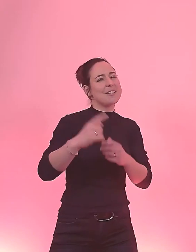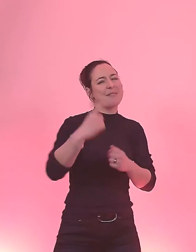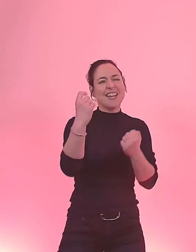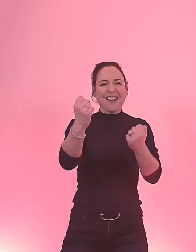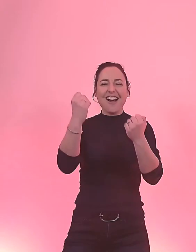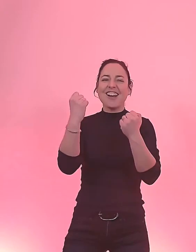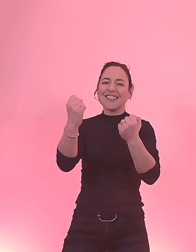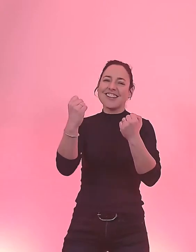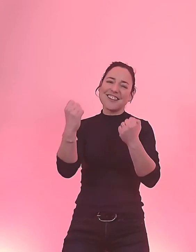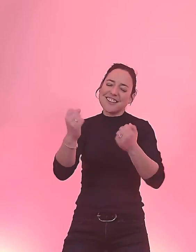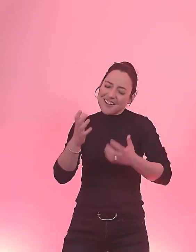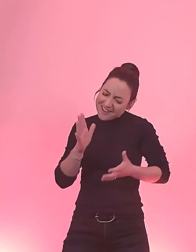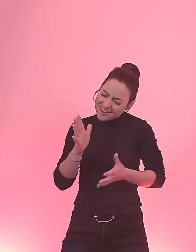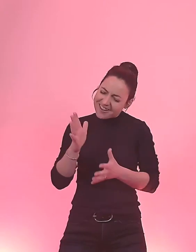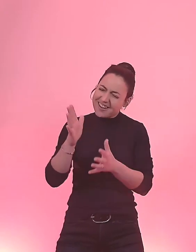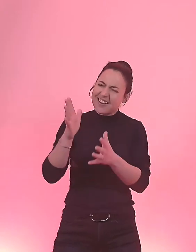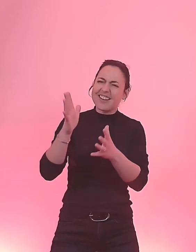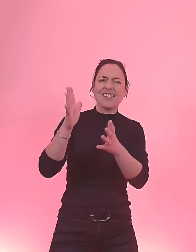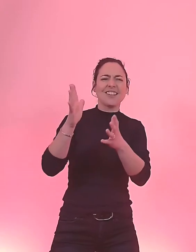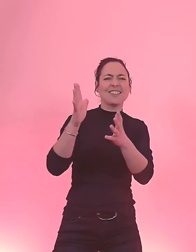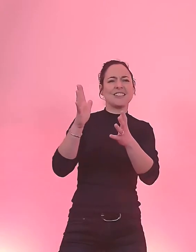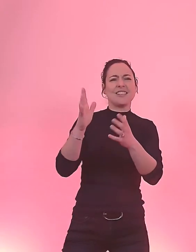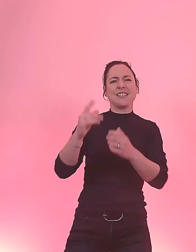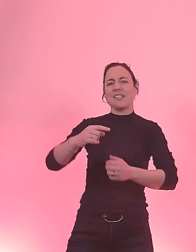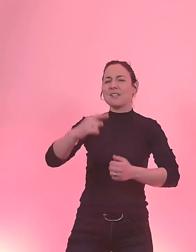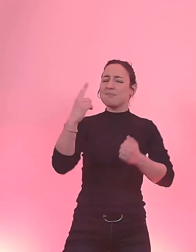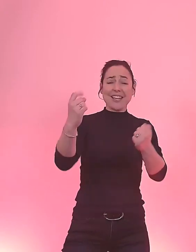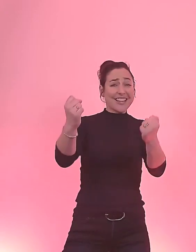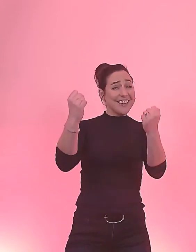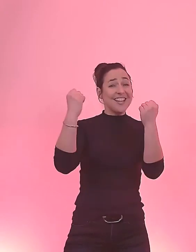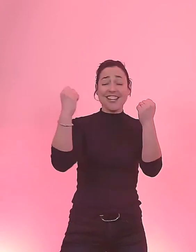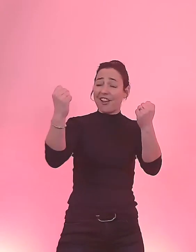sinela singel